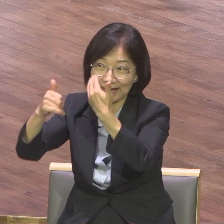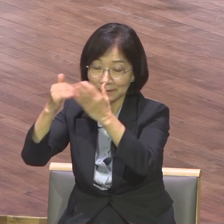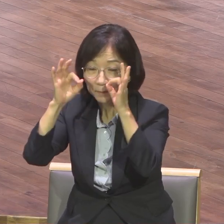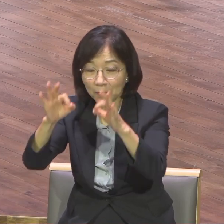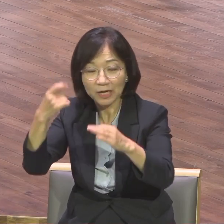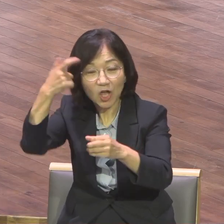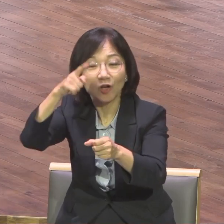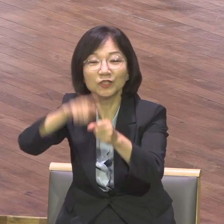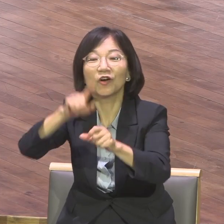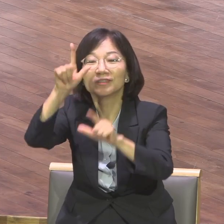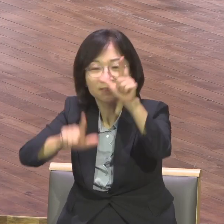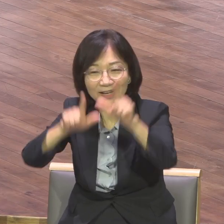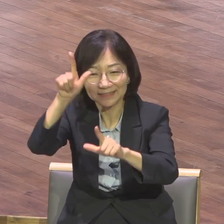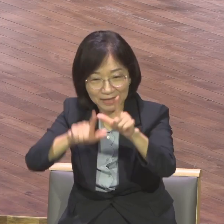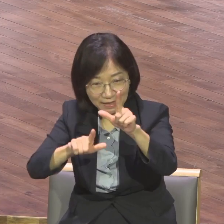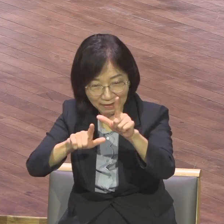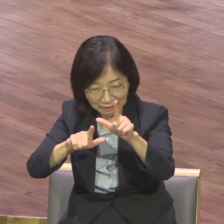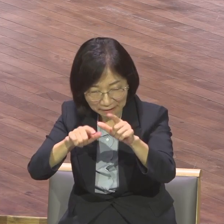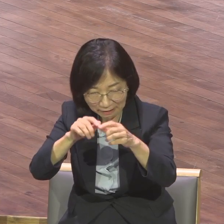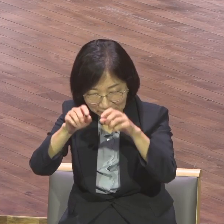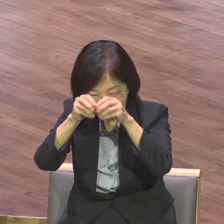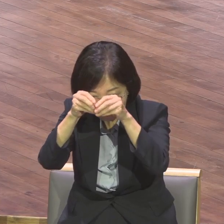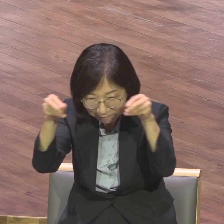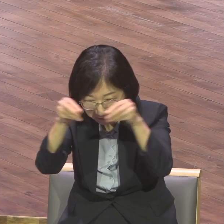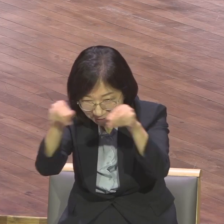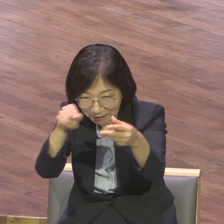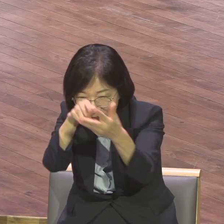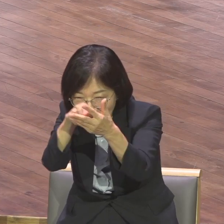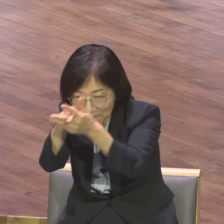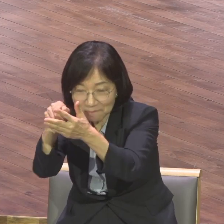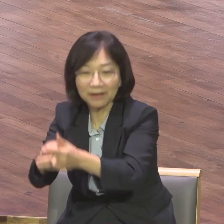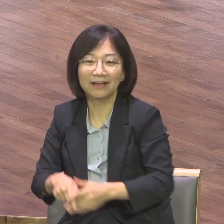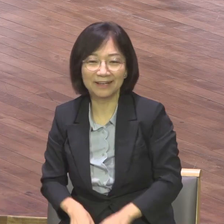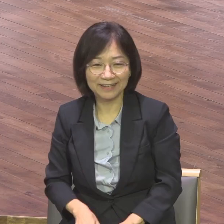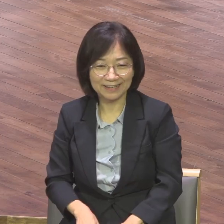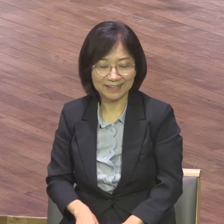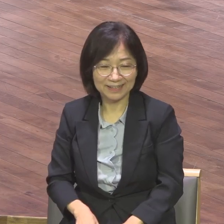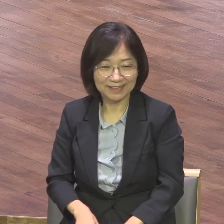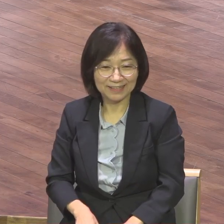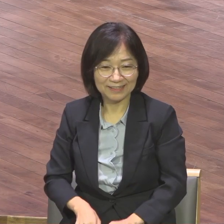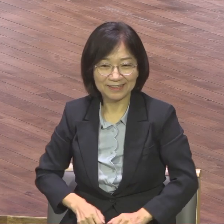본다니까요. 사단도 그렇게 똑같습니다. 영적 상태를 봅니다. 여러분